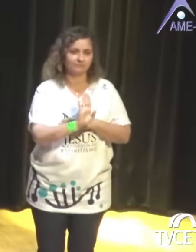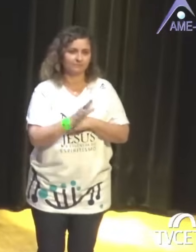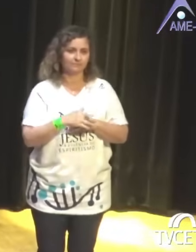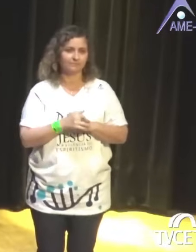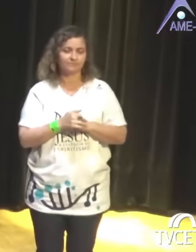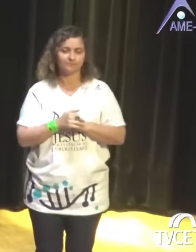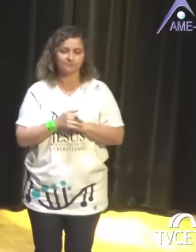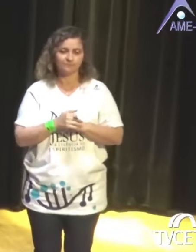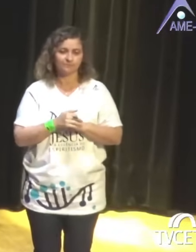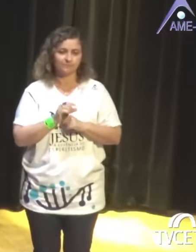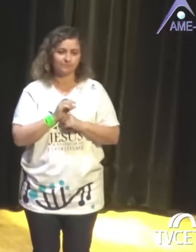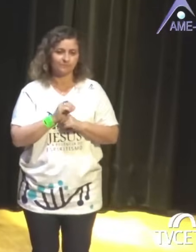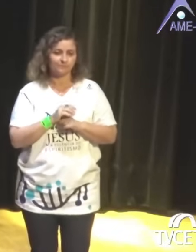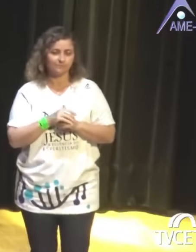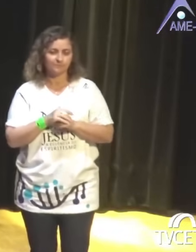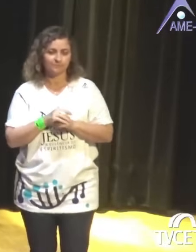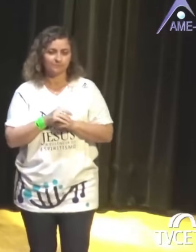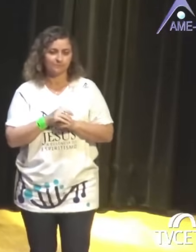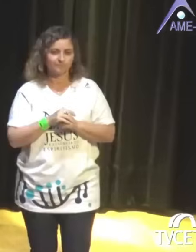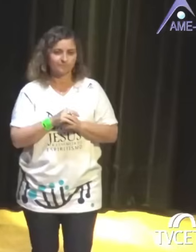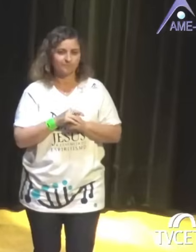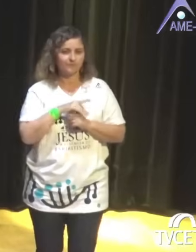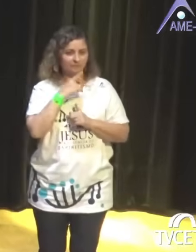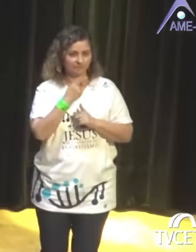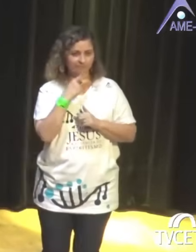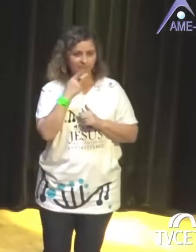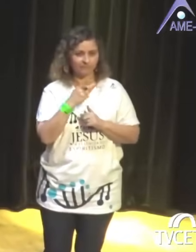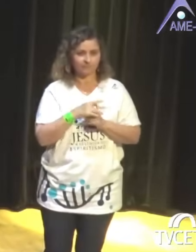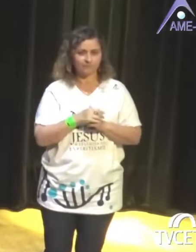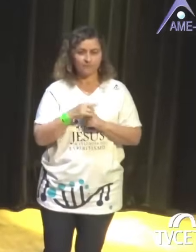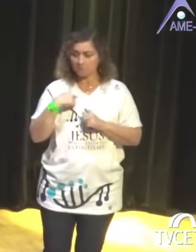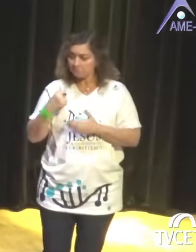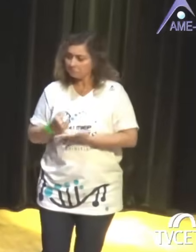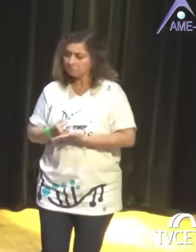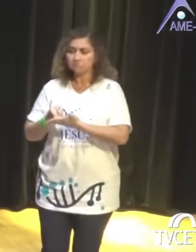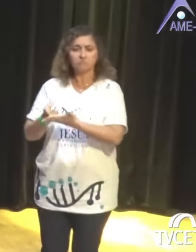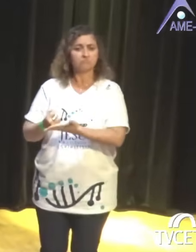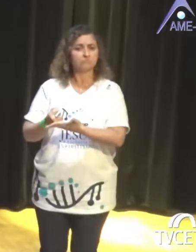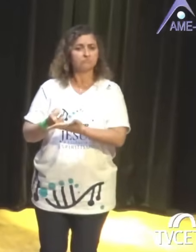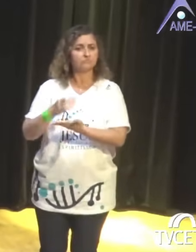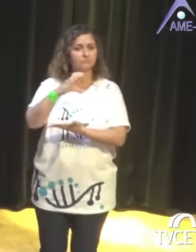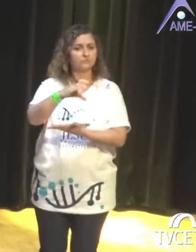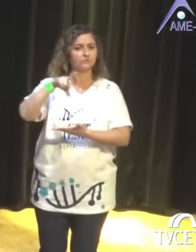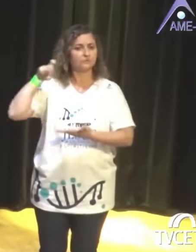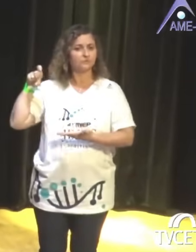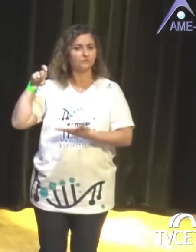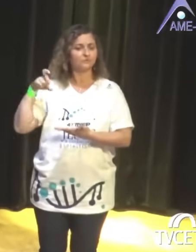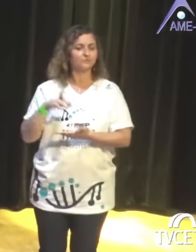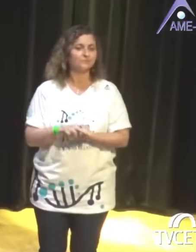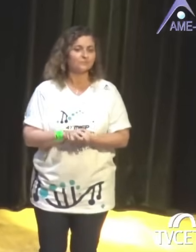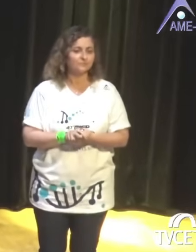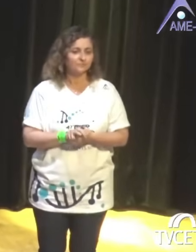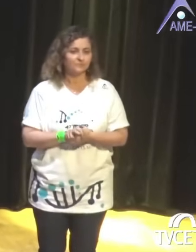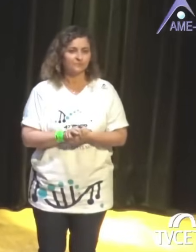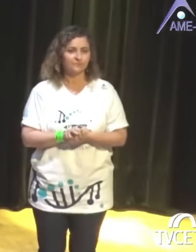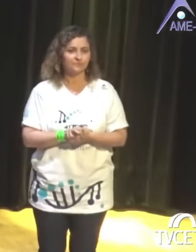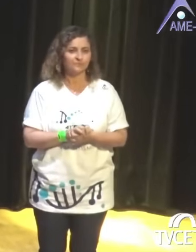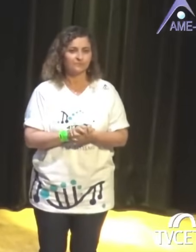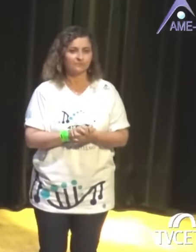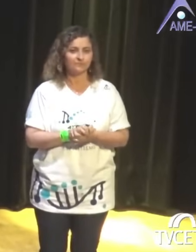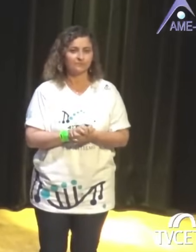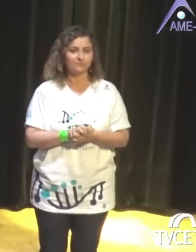quem é falou assim vou ajudar o Chico